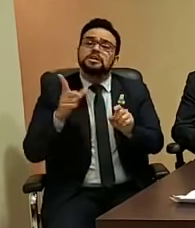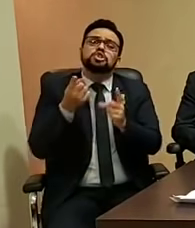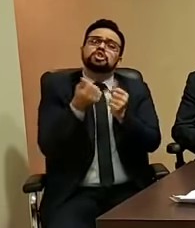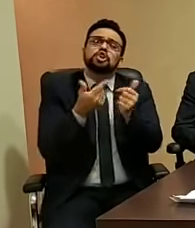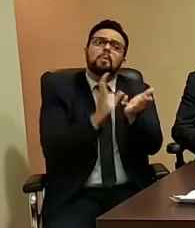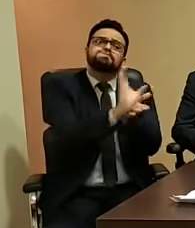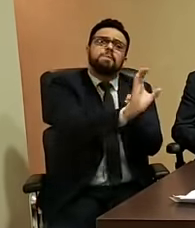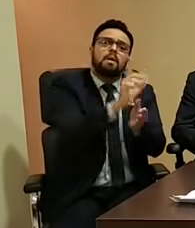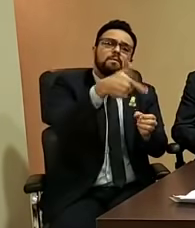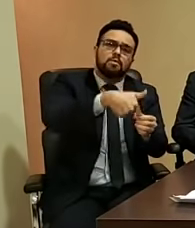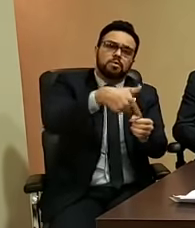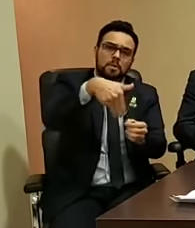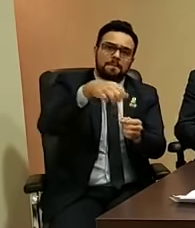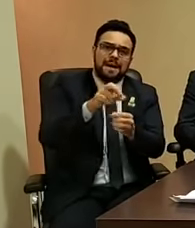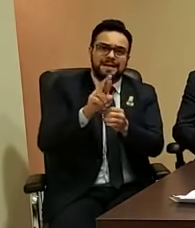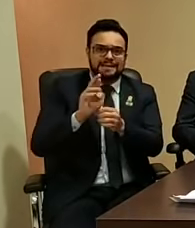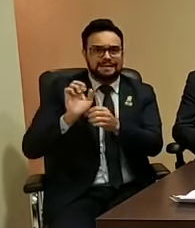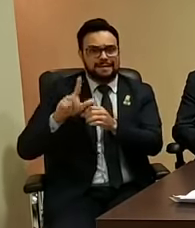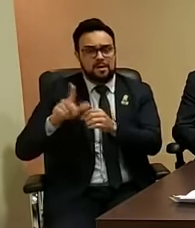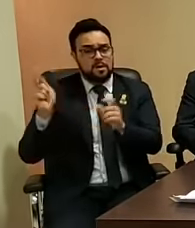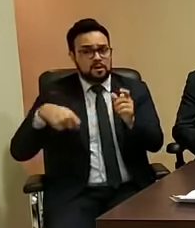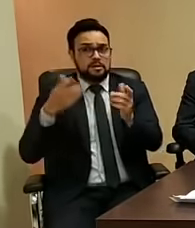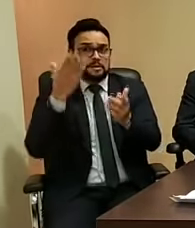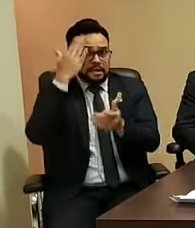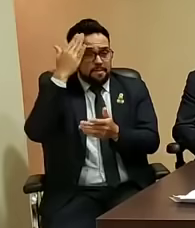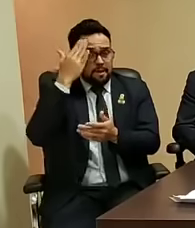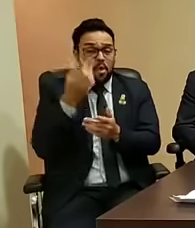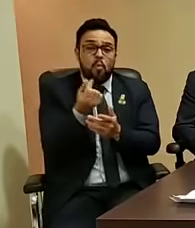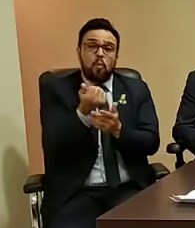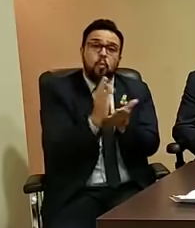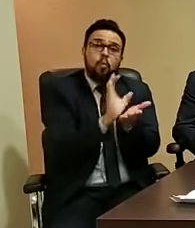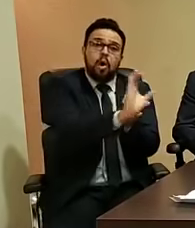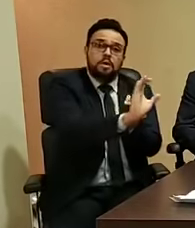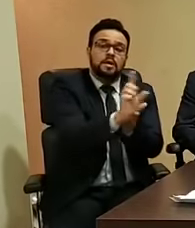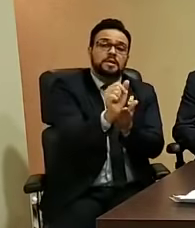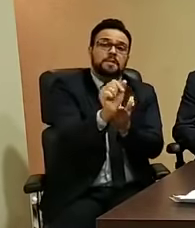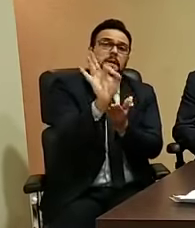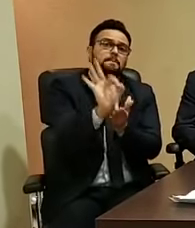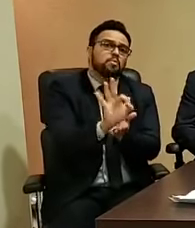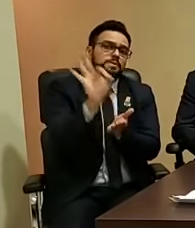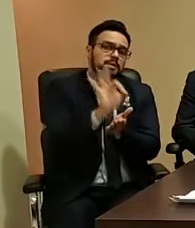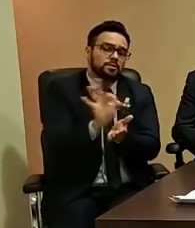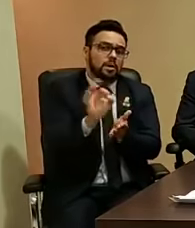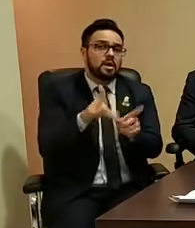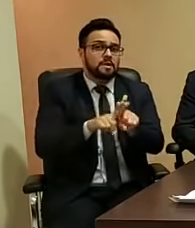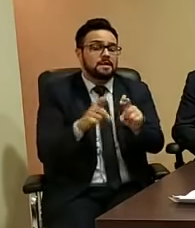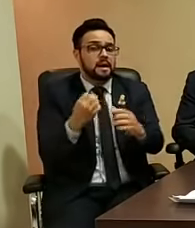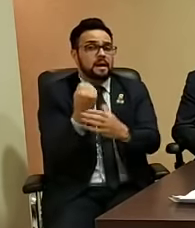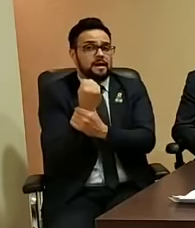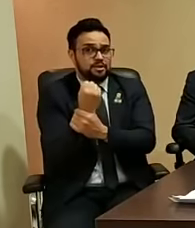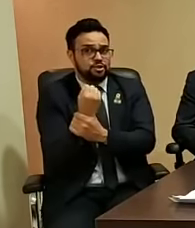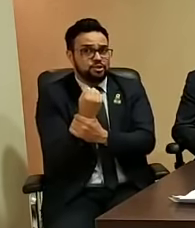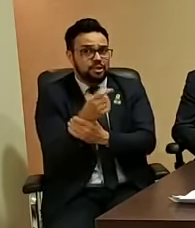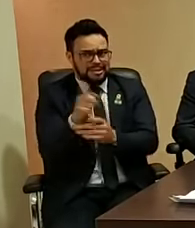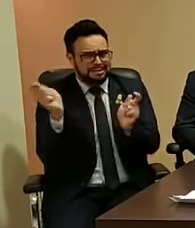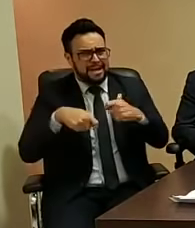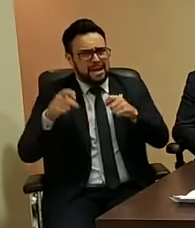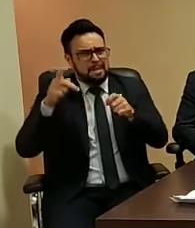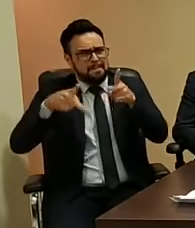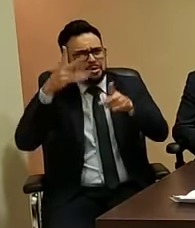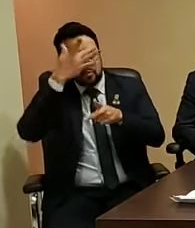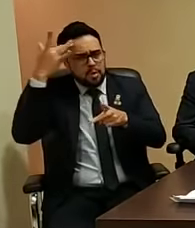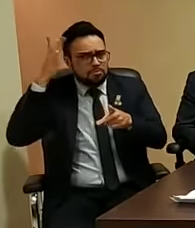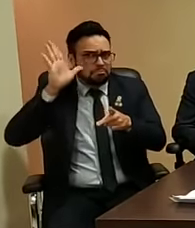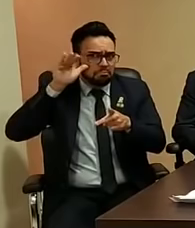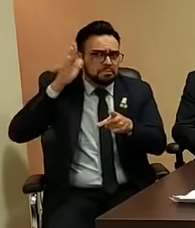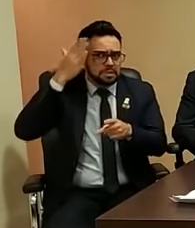saber quanto foi, qual o percentual e qual garantia foi dada para esse empréstimo?